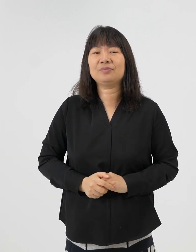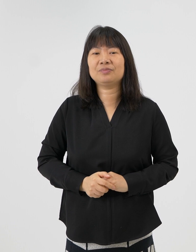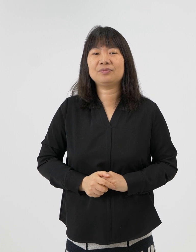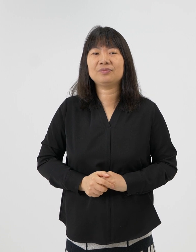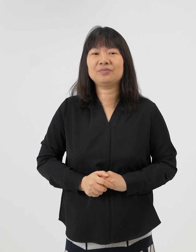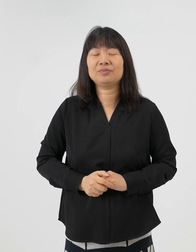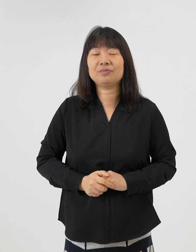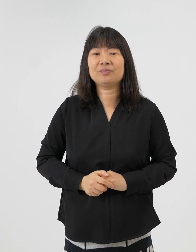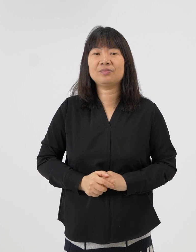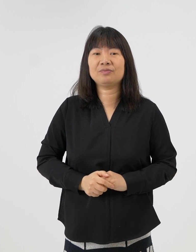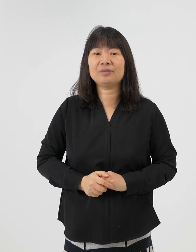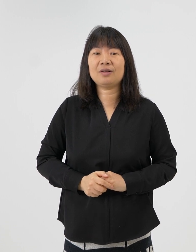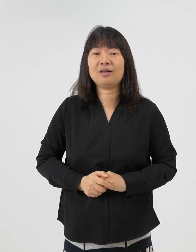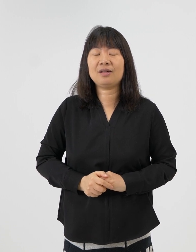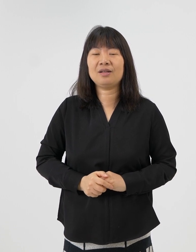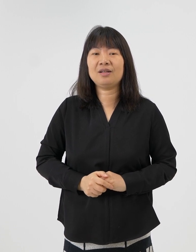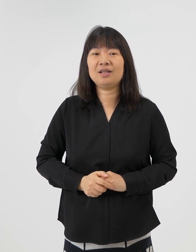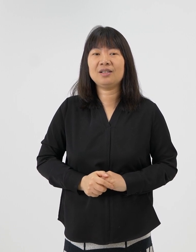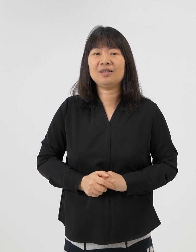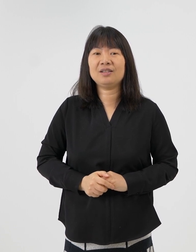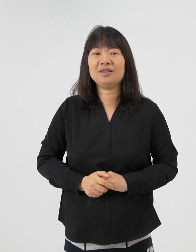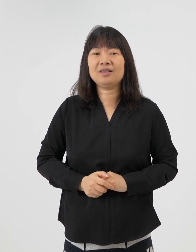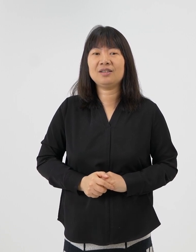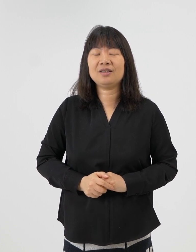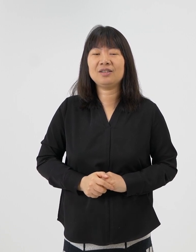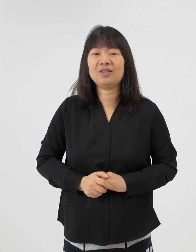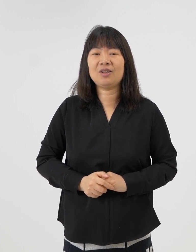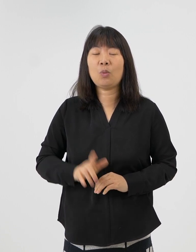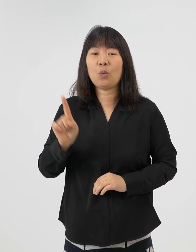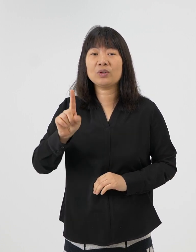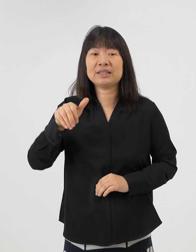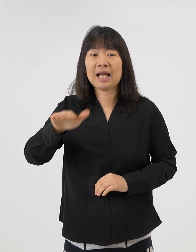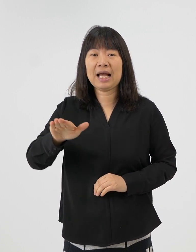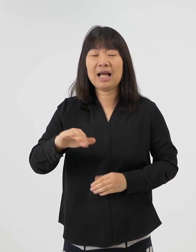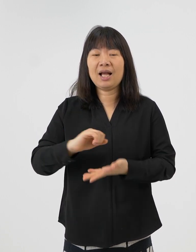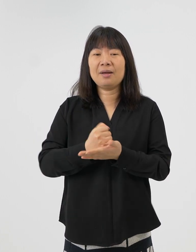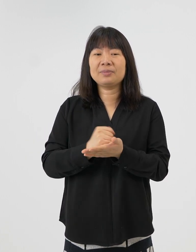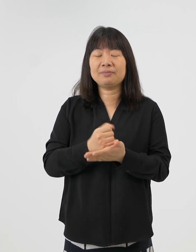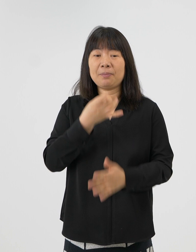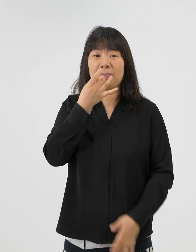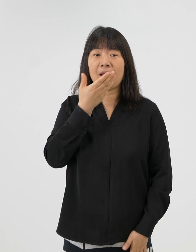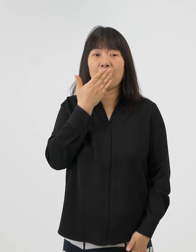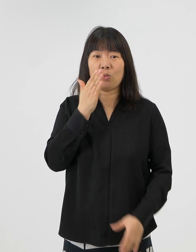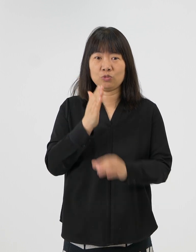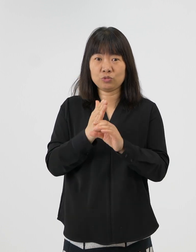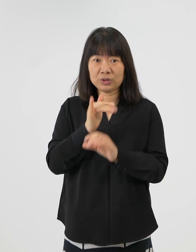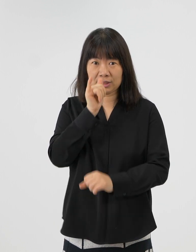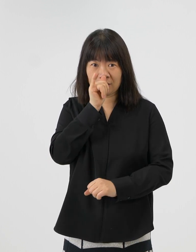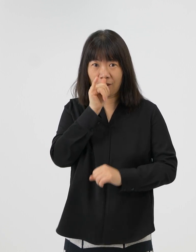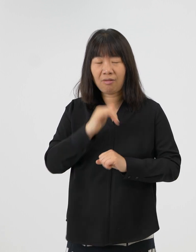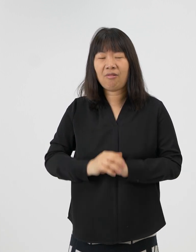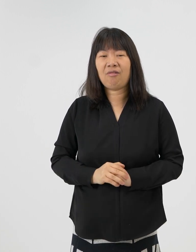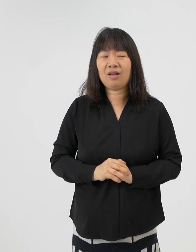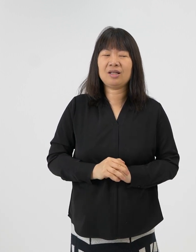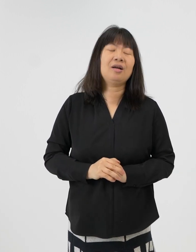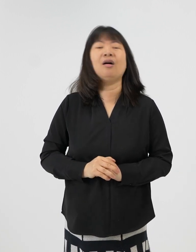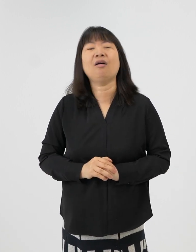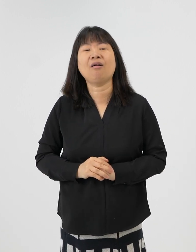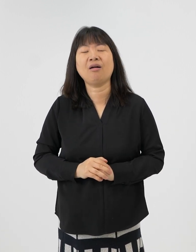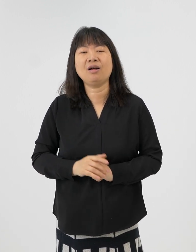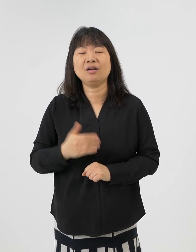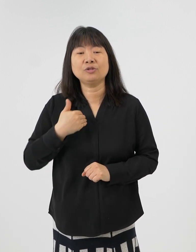근데 이 친구가 이제 어디 가서 비빔밥을 먹으면 저는